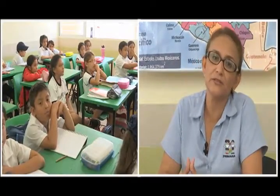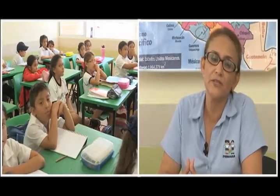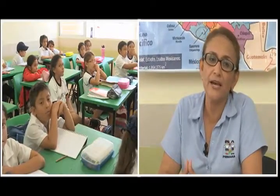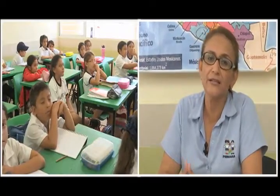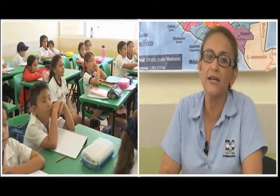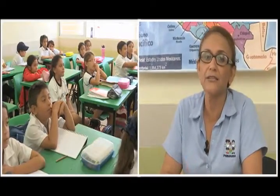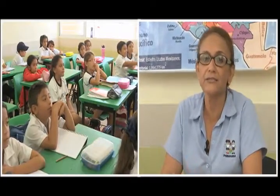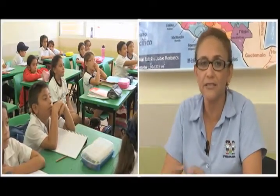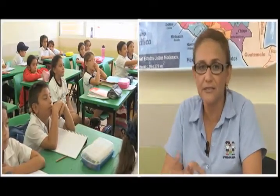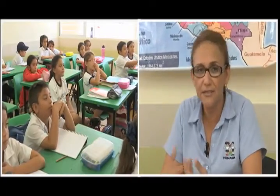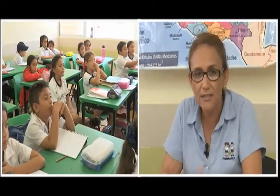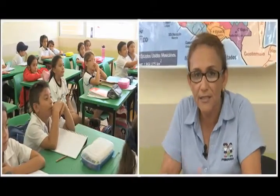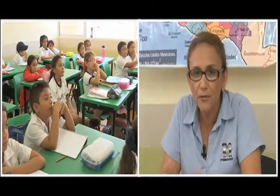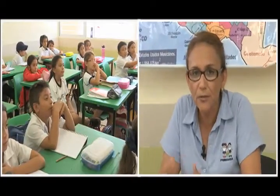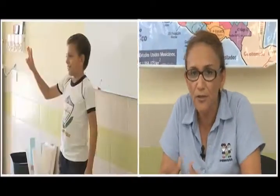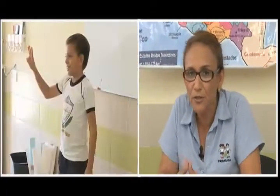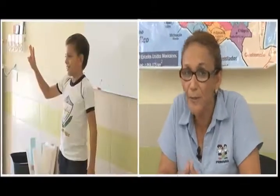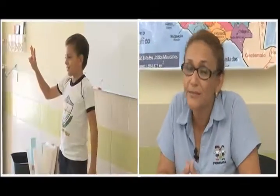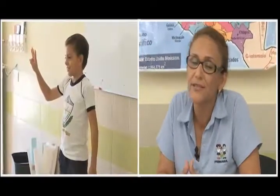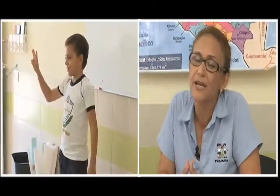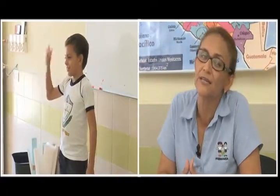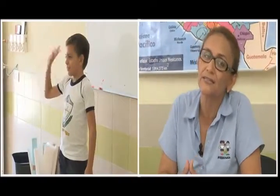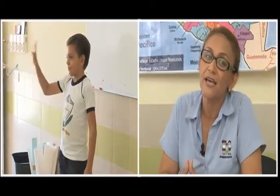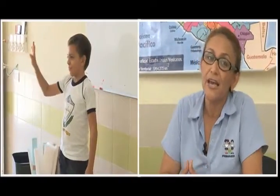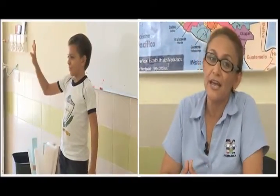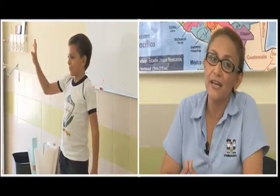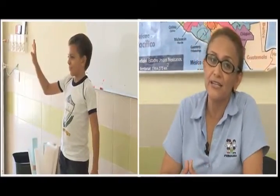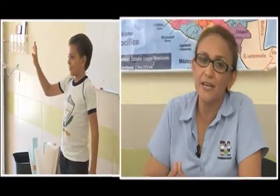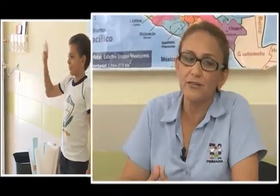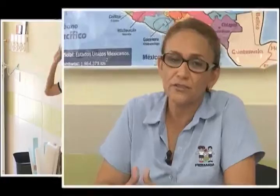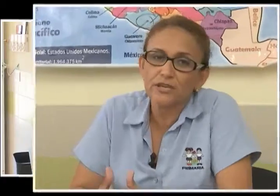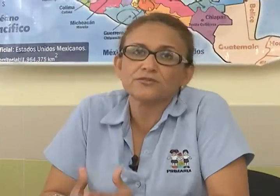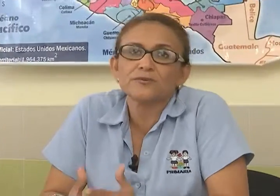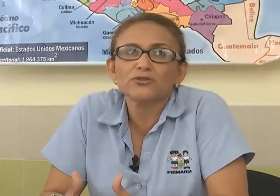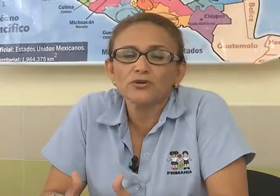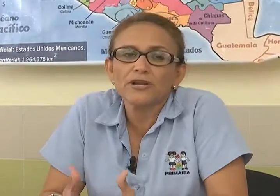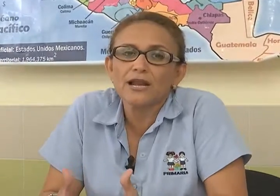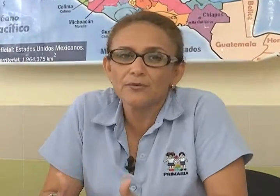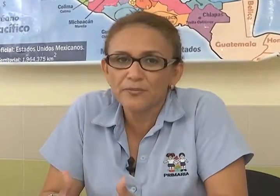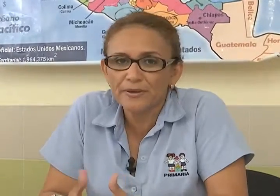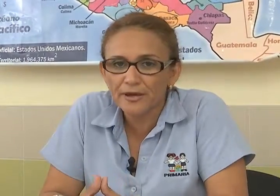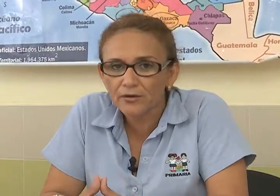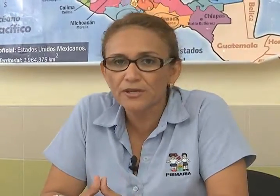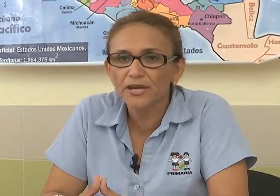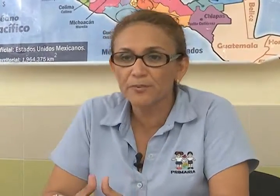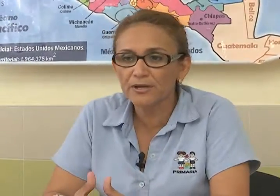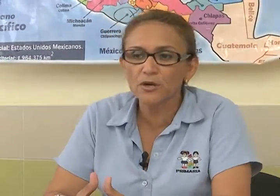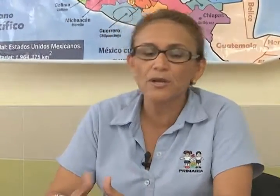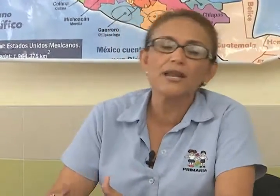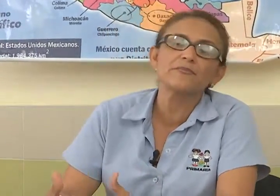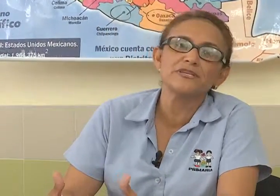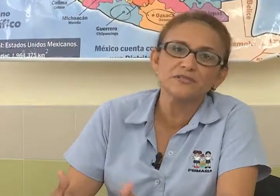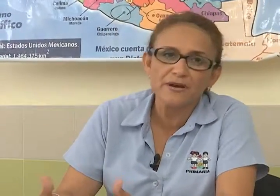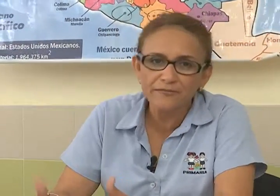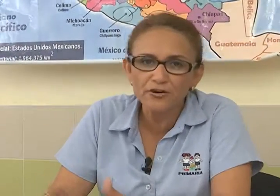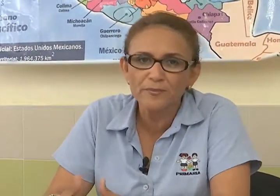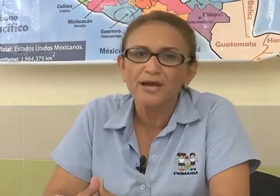didácticas, tienes que echarle un poquito más de ganas en el día con día, sobre todo en la labor pedagógica, porque no es la misma forma